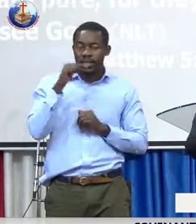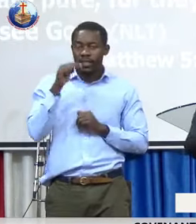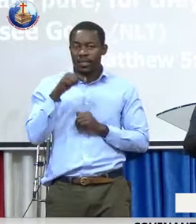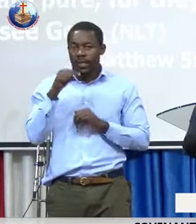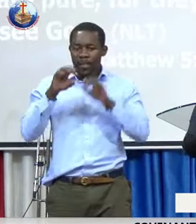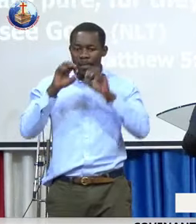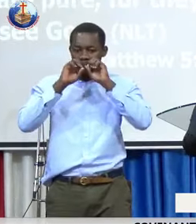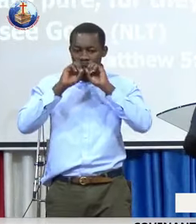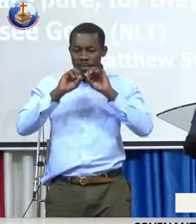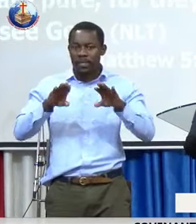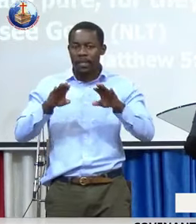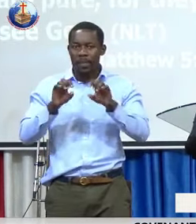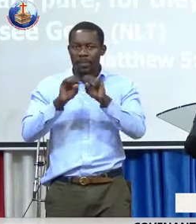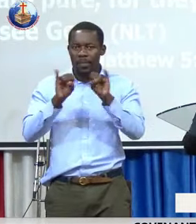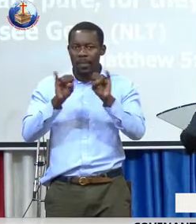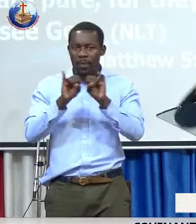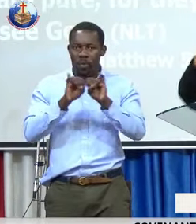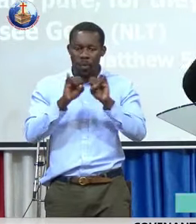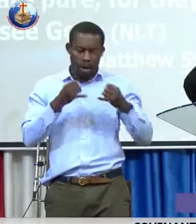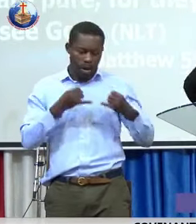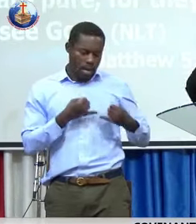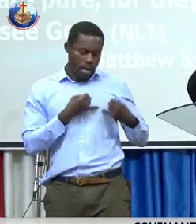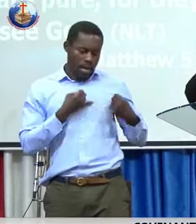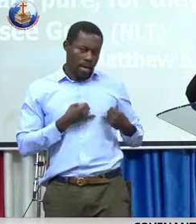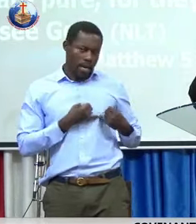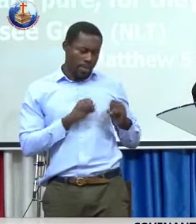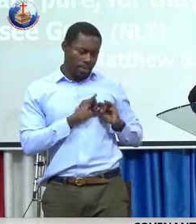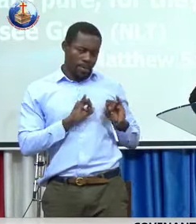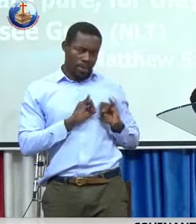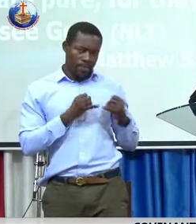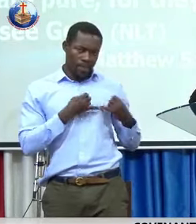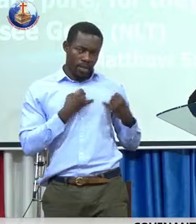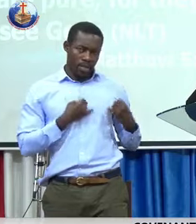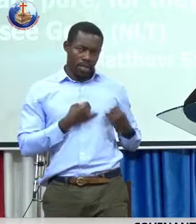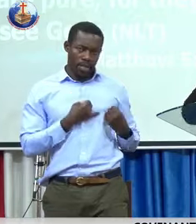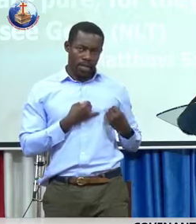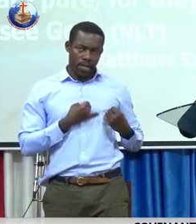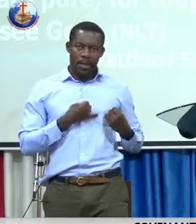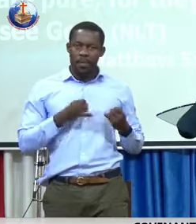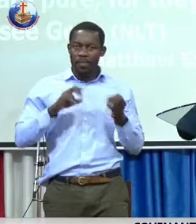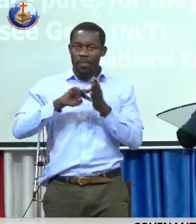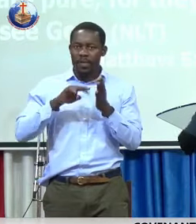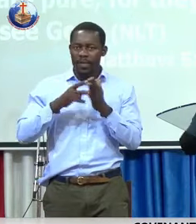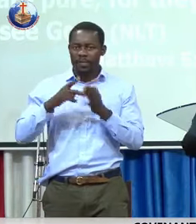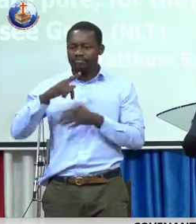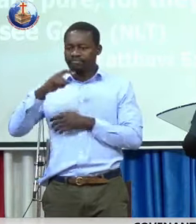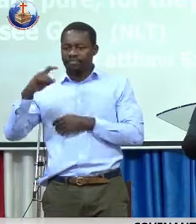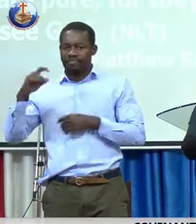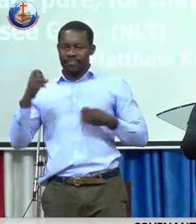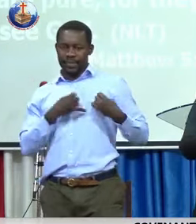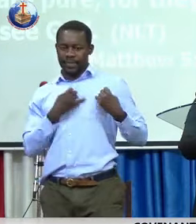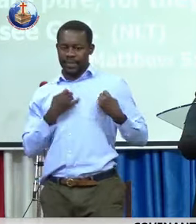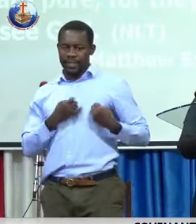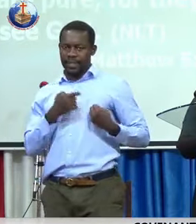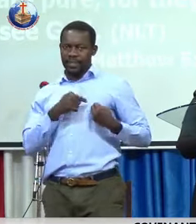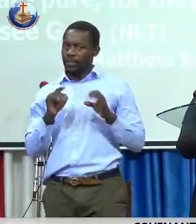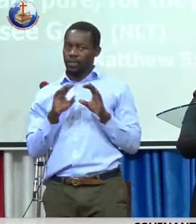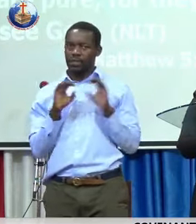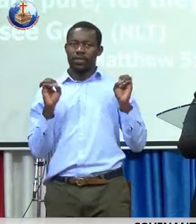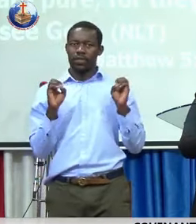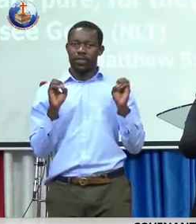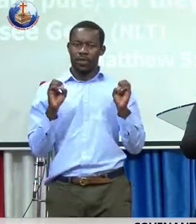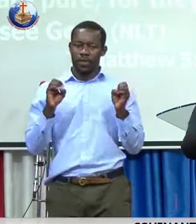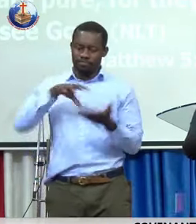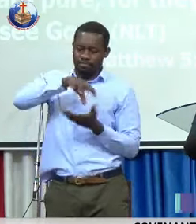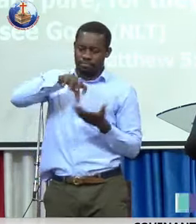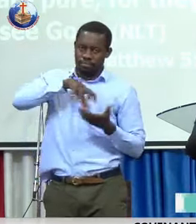moyo safi. Being pure in heart means unmixed, you have no ulterior motives inside you. Kuwa na moyo msafi inamaanisha